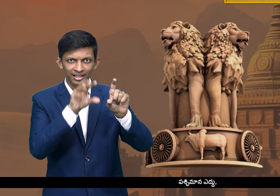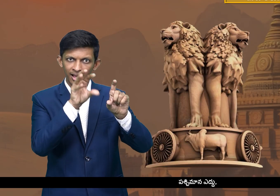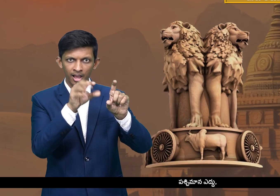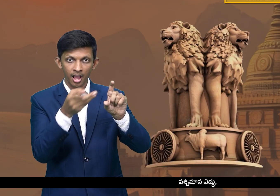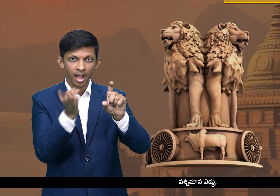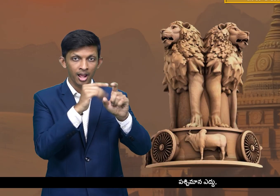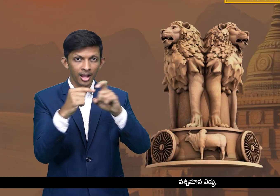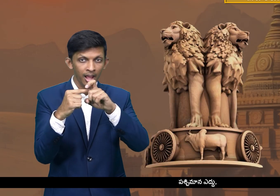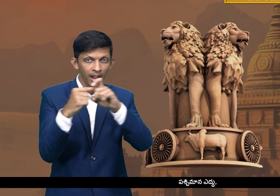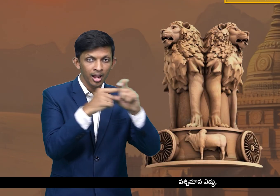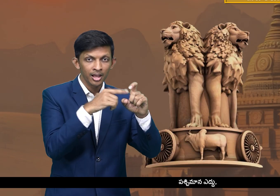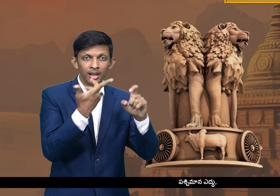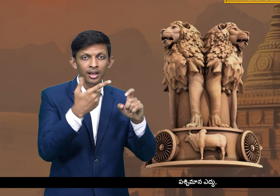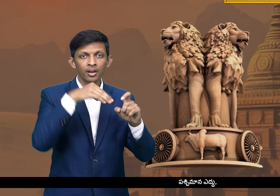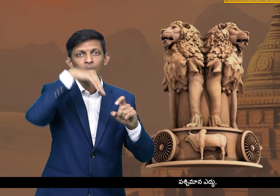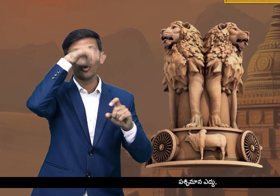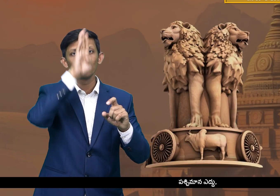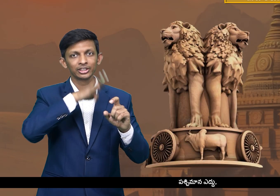పశ్చిమాన ఎద్దు,